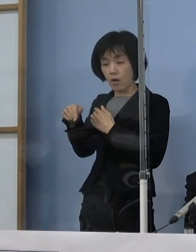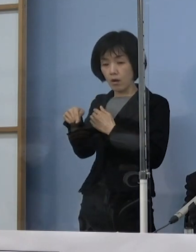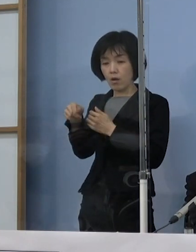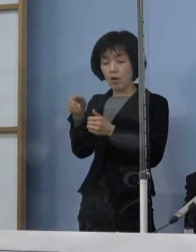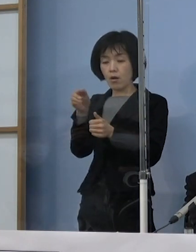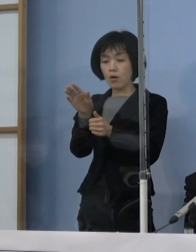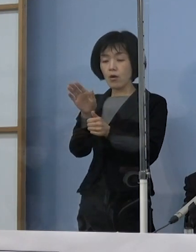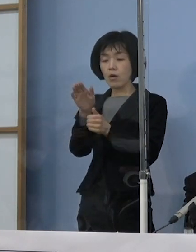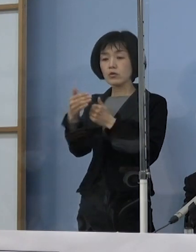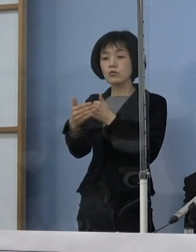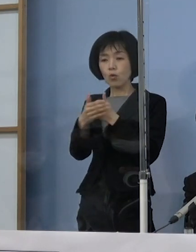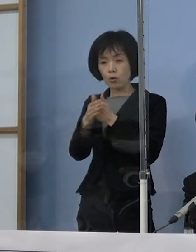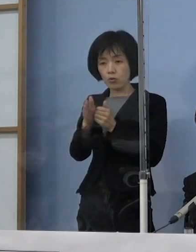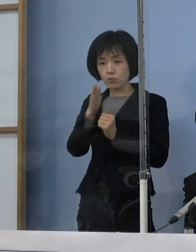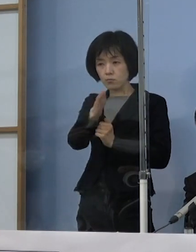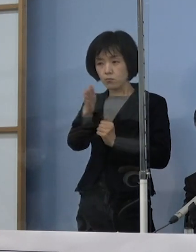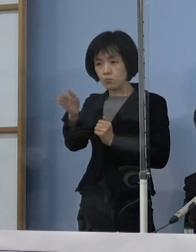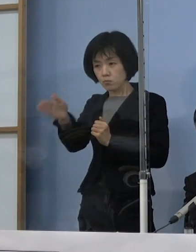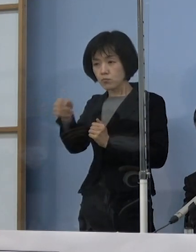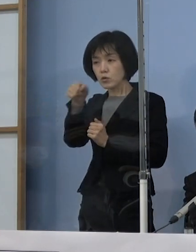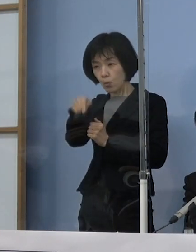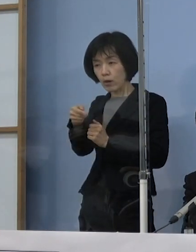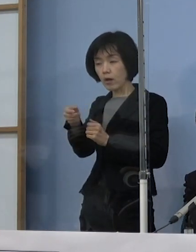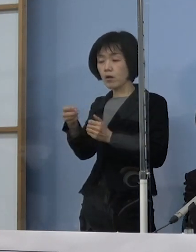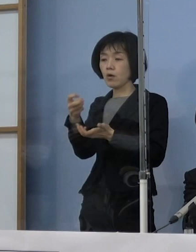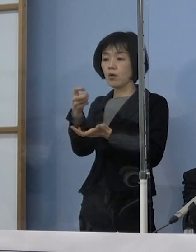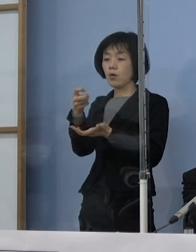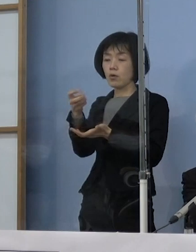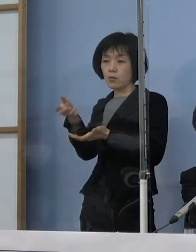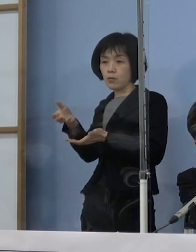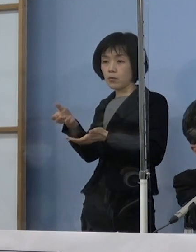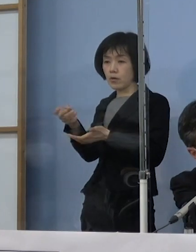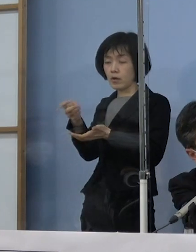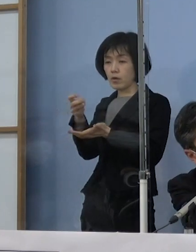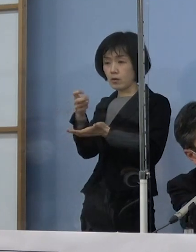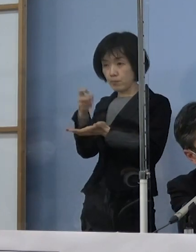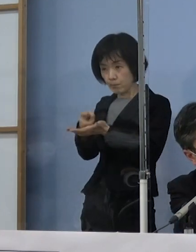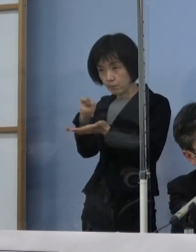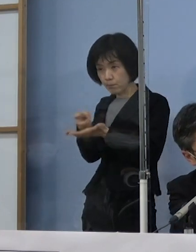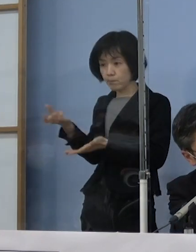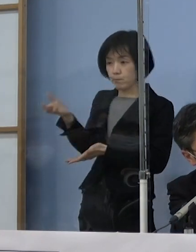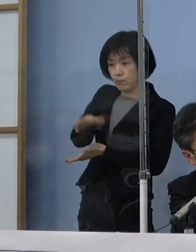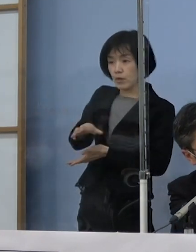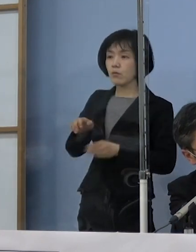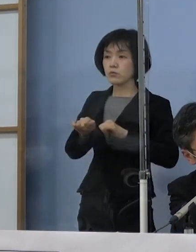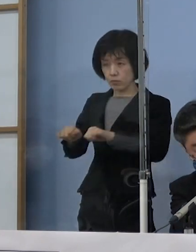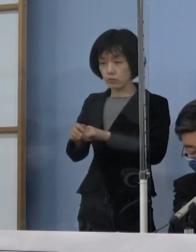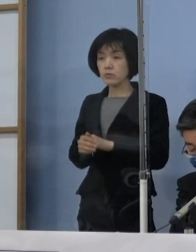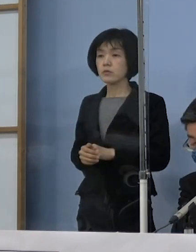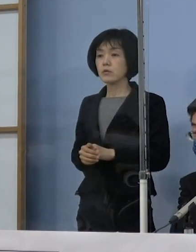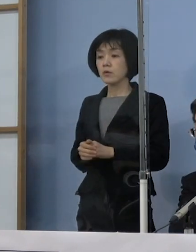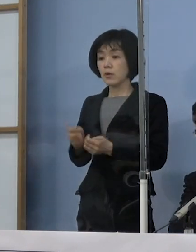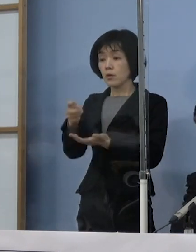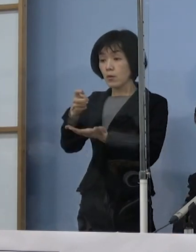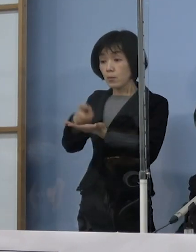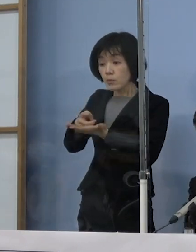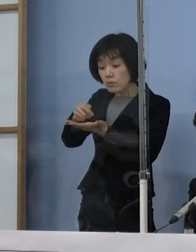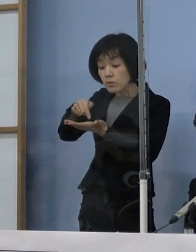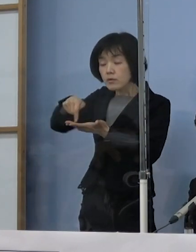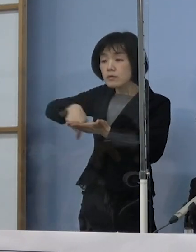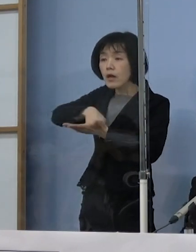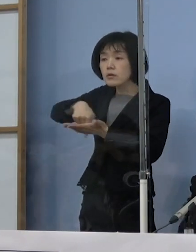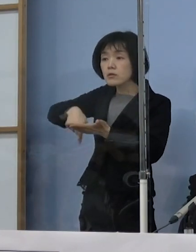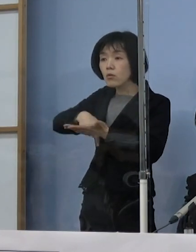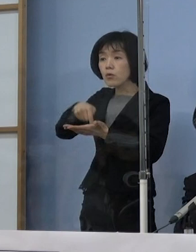要請の規定も新設をされております。そして一方、この規定された内容につきま